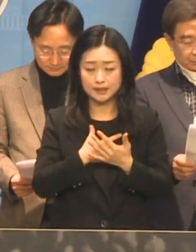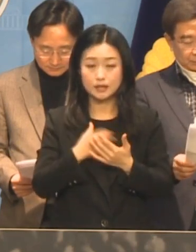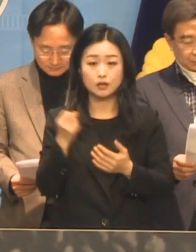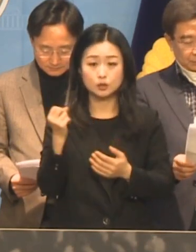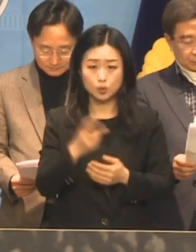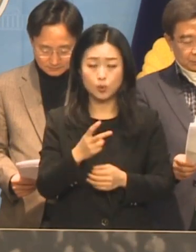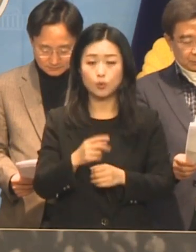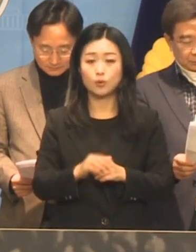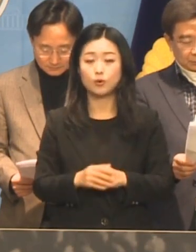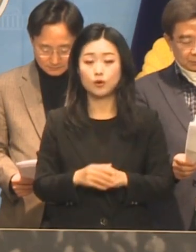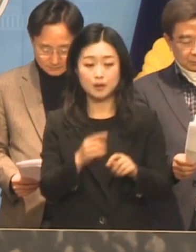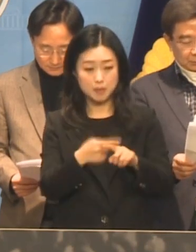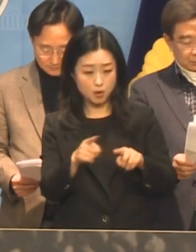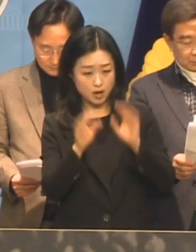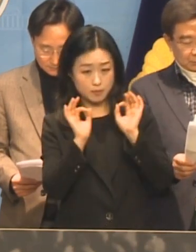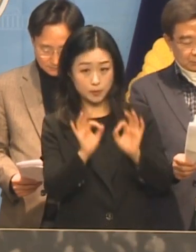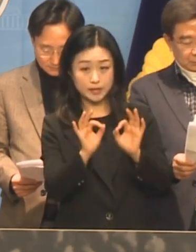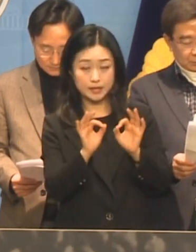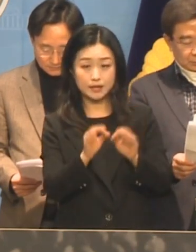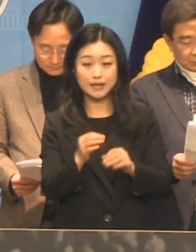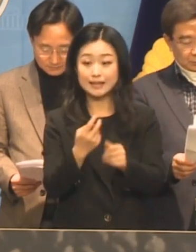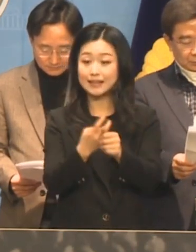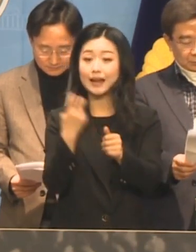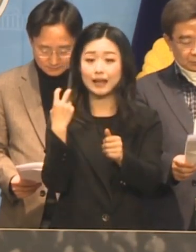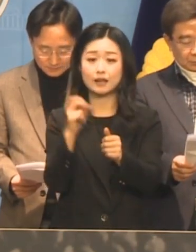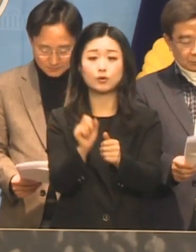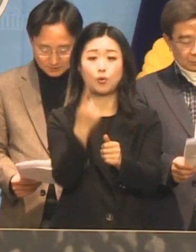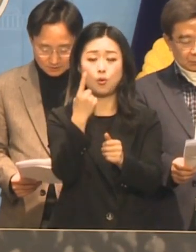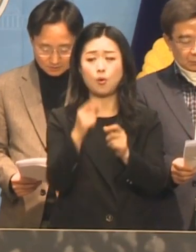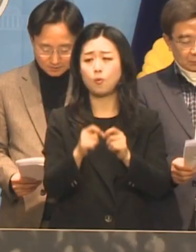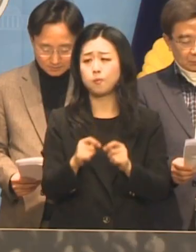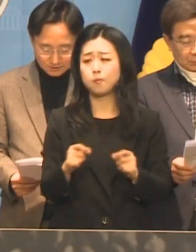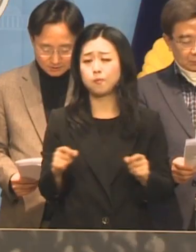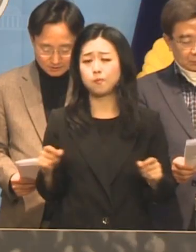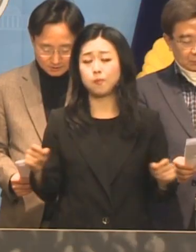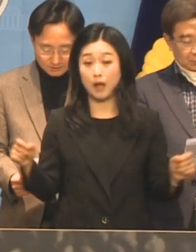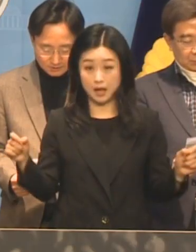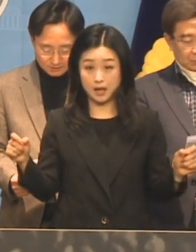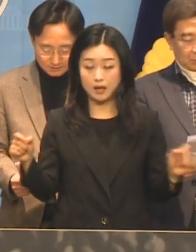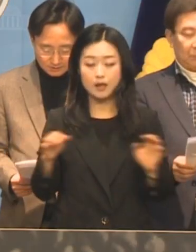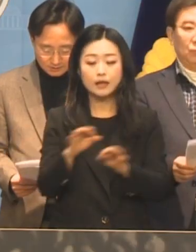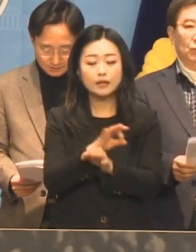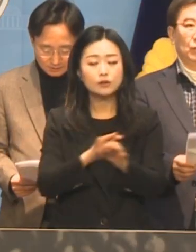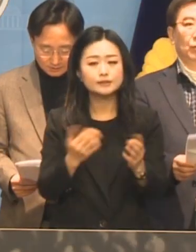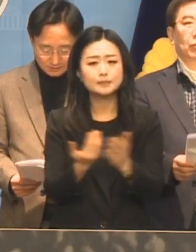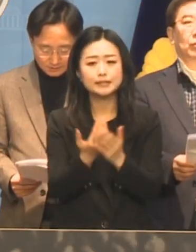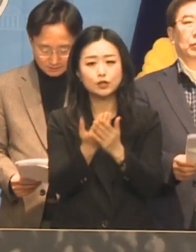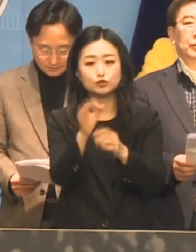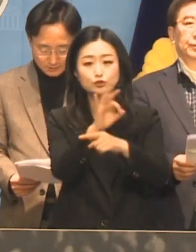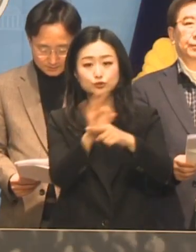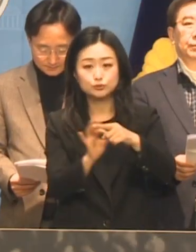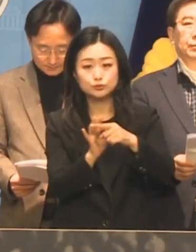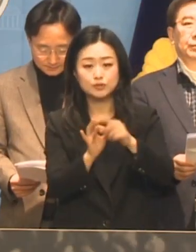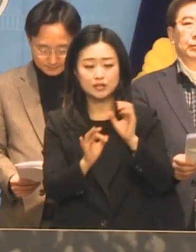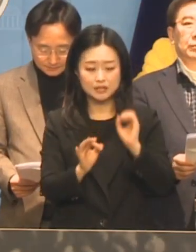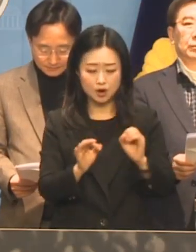충격 영향 분석에 의하면 탄핵 국면이 장기화될 경우 올해 경제 성장률은